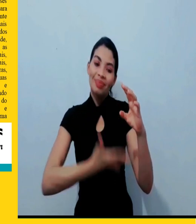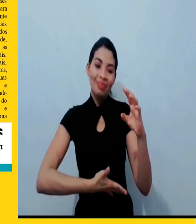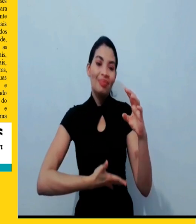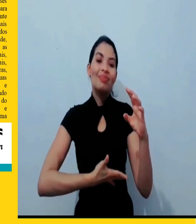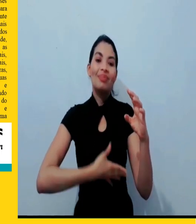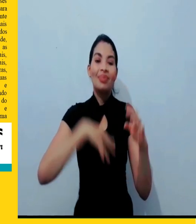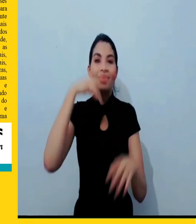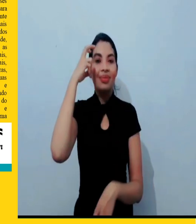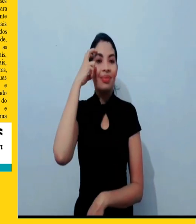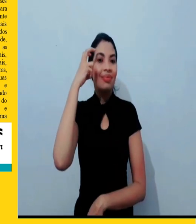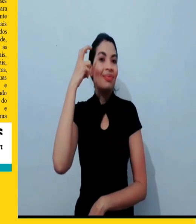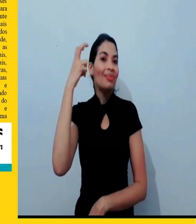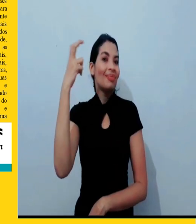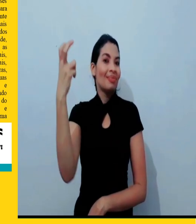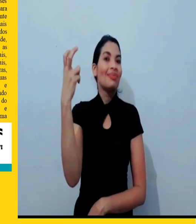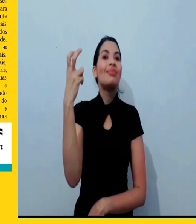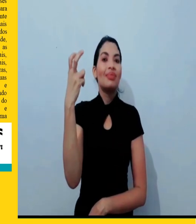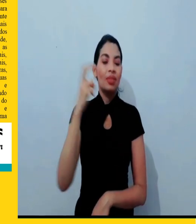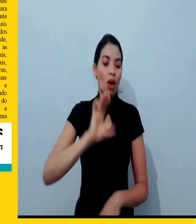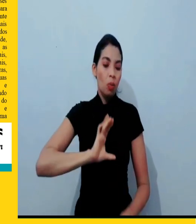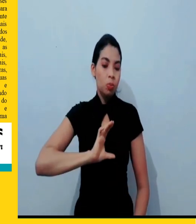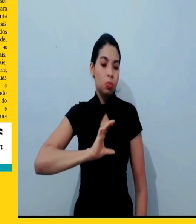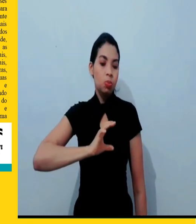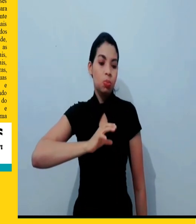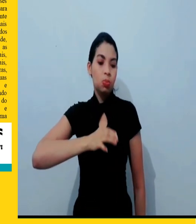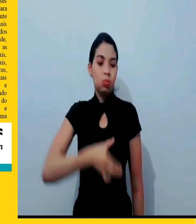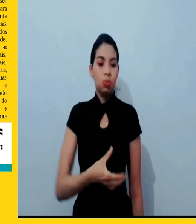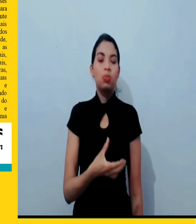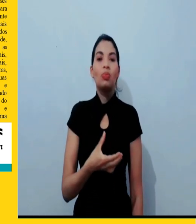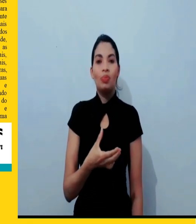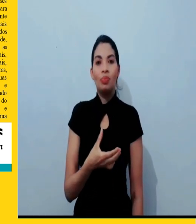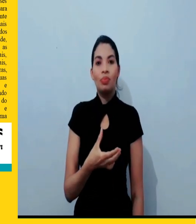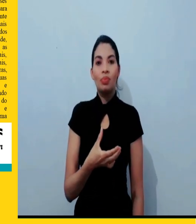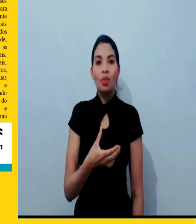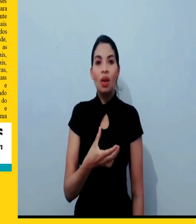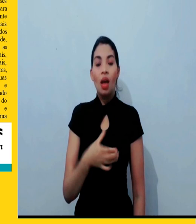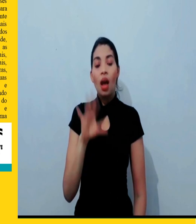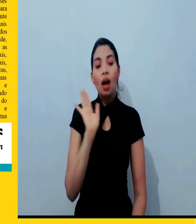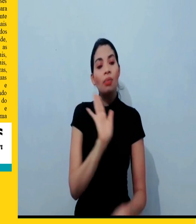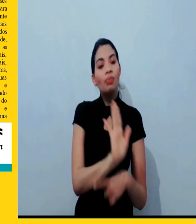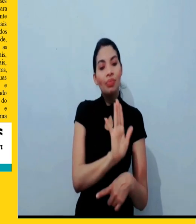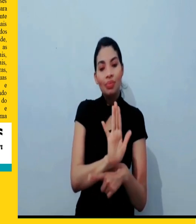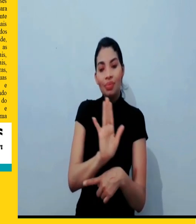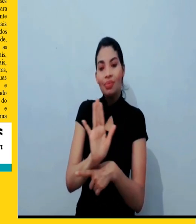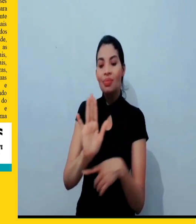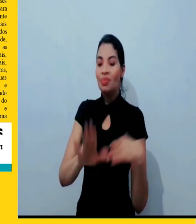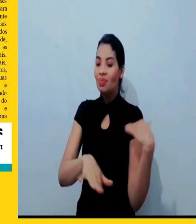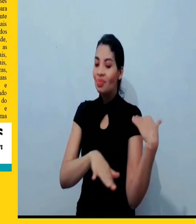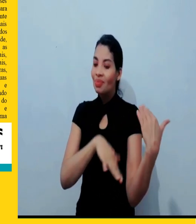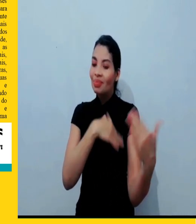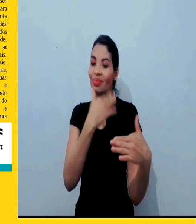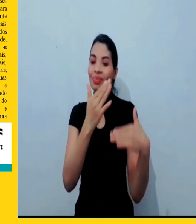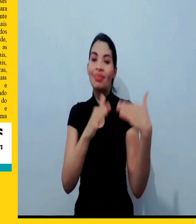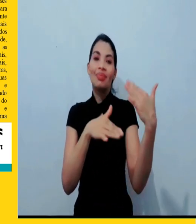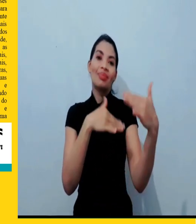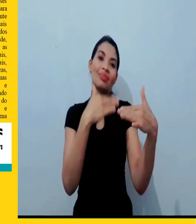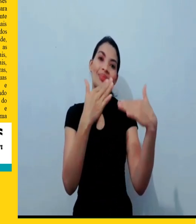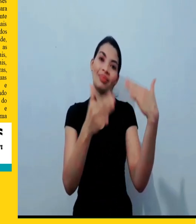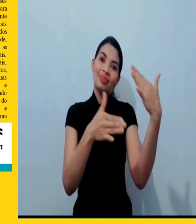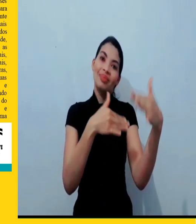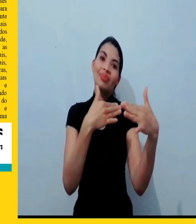suas capacidades, habilidades e potencialidades, contribuindo assim